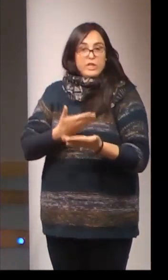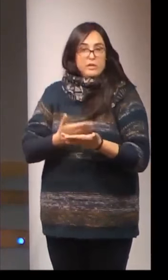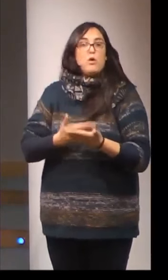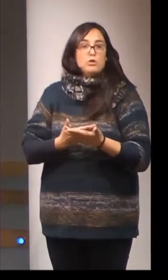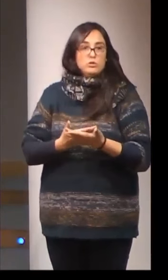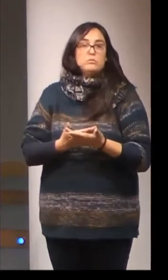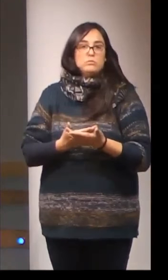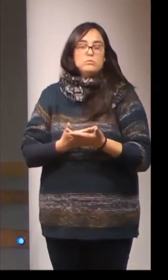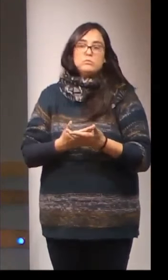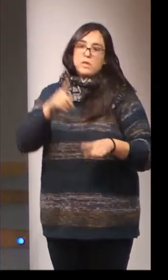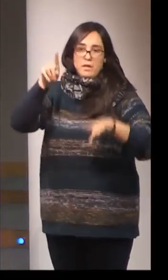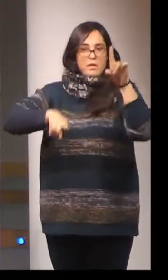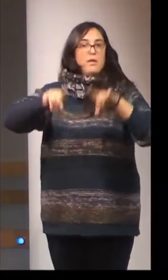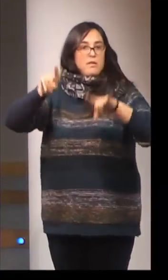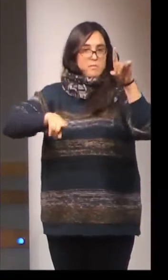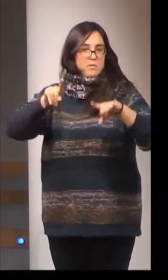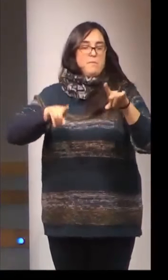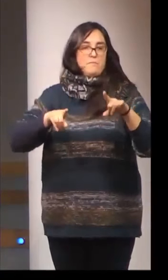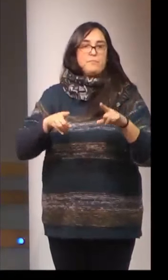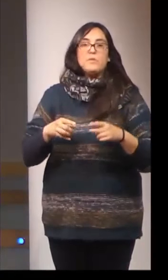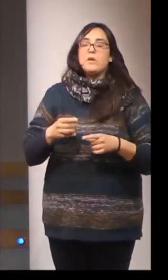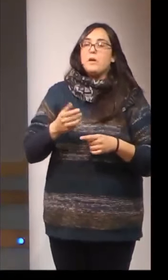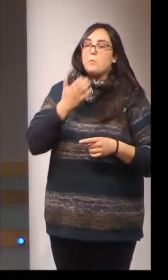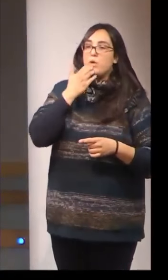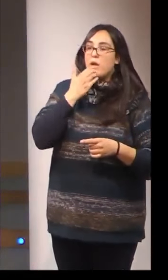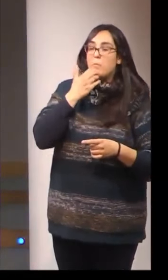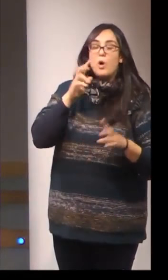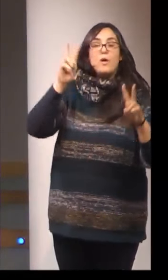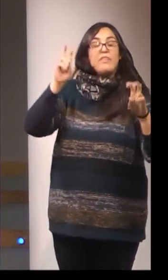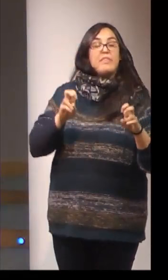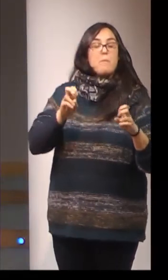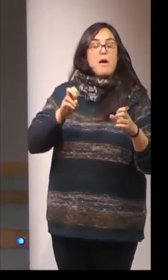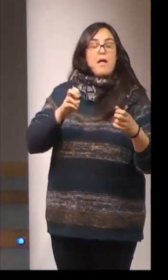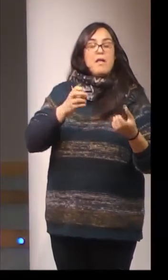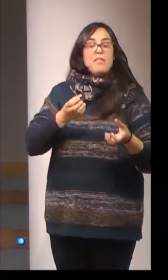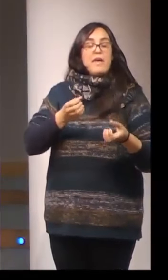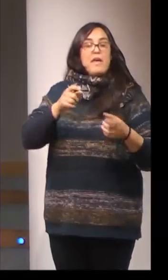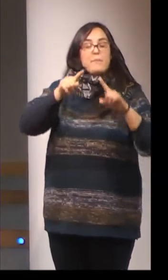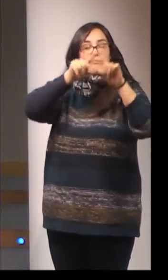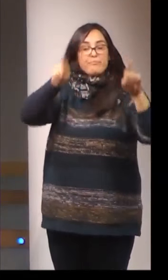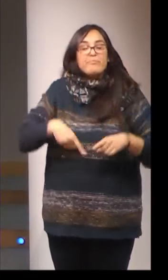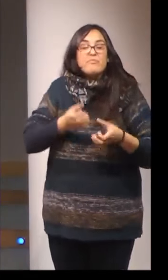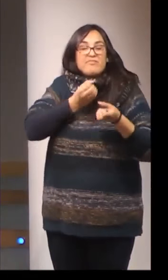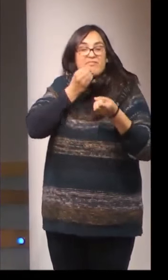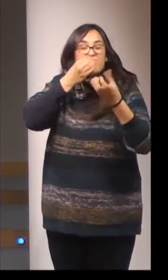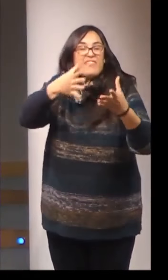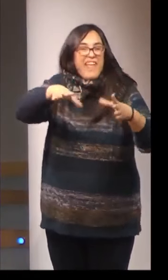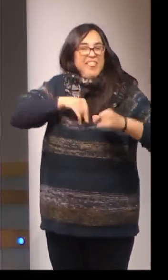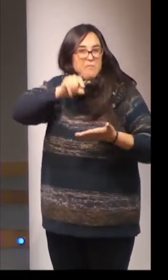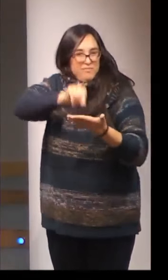En cuanto a los documentos éticos, varía ya el método. ¿Por qué? Porque